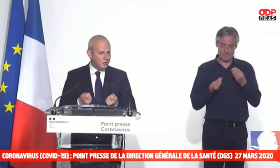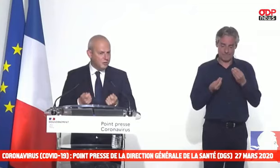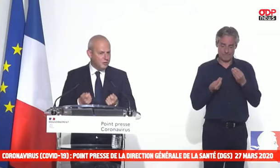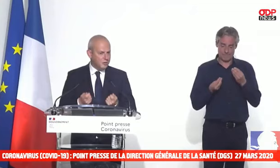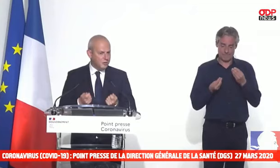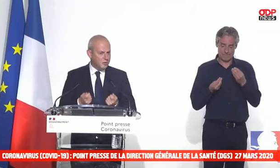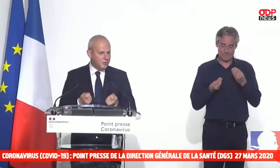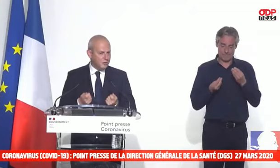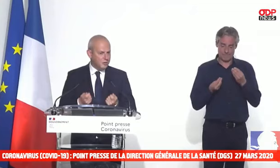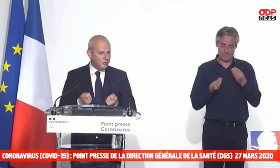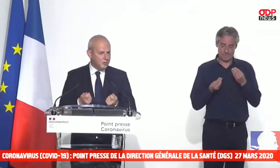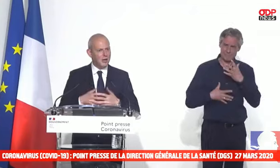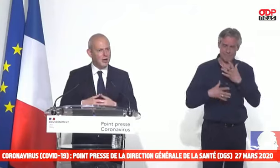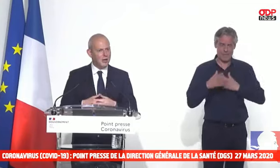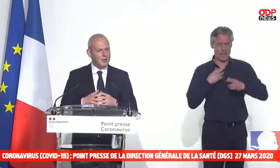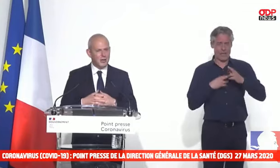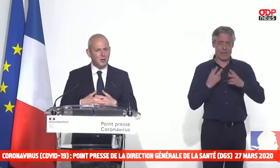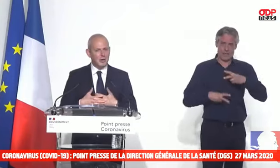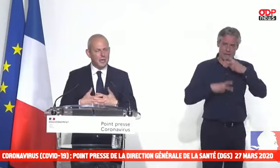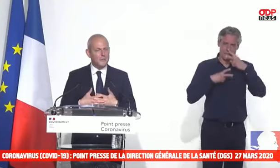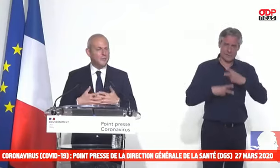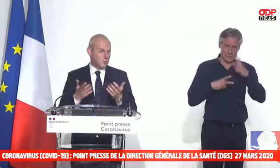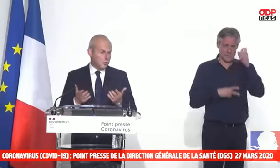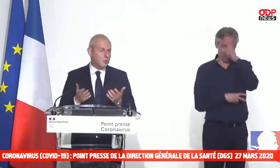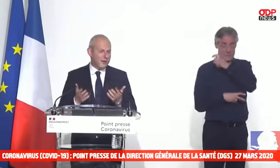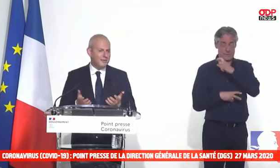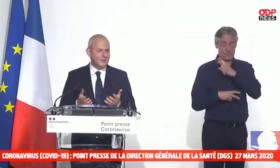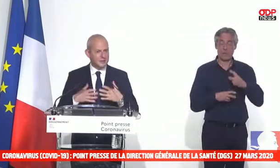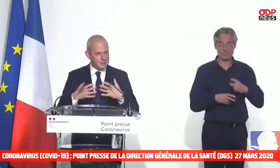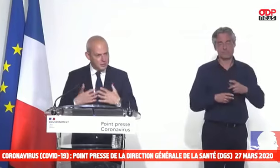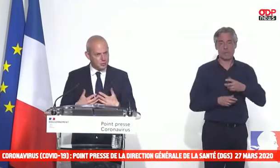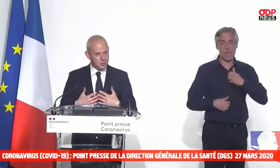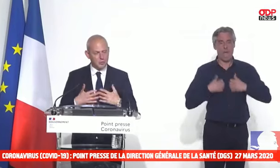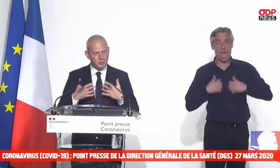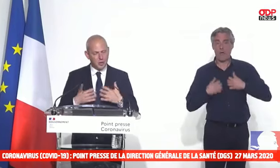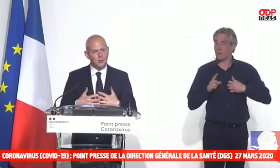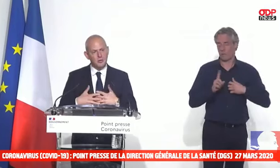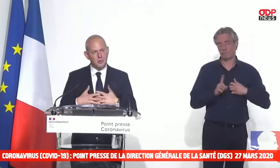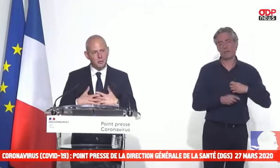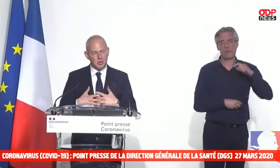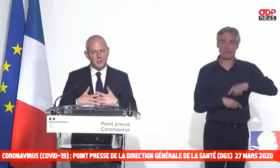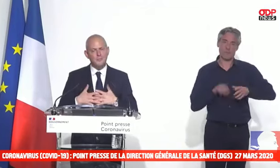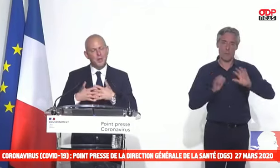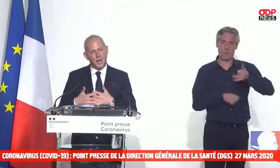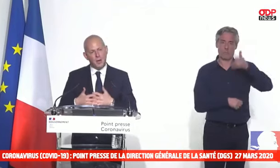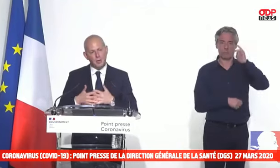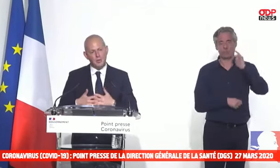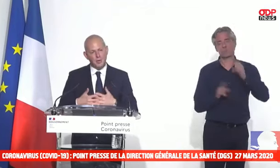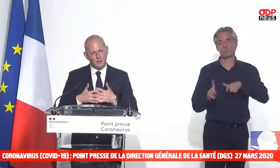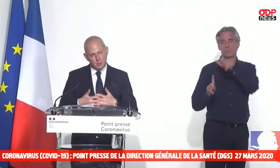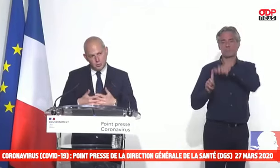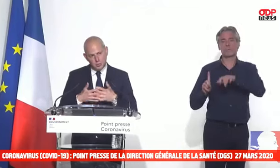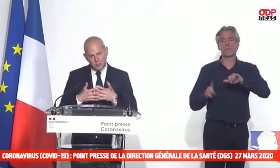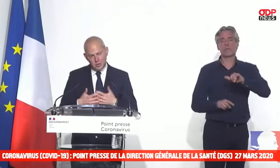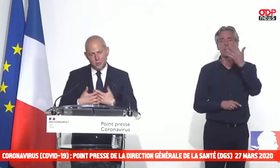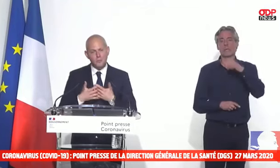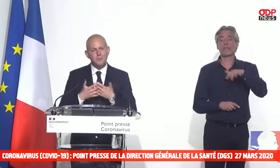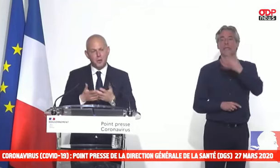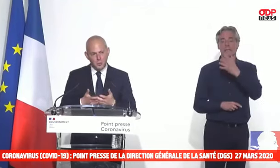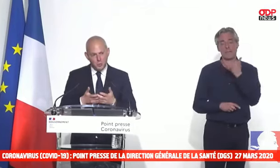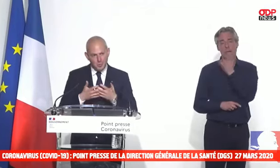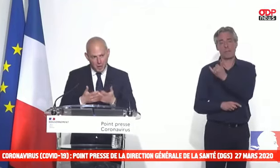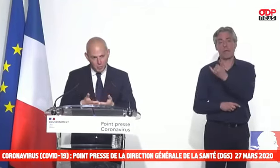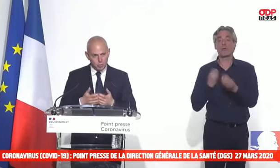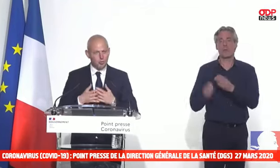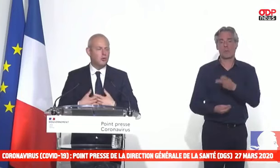laquelle on a du mal à revenir à un état normal, ne pas hésiter, s'ils se sentent vraiment en difficulté, à appeler le 15 et donc effectivement